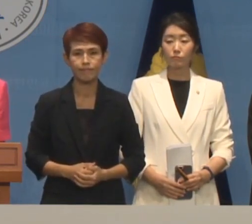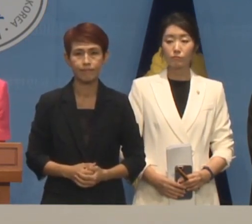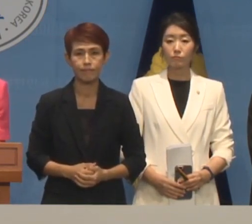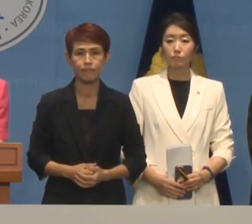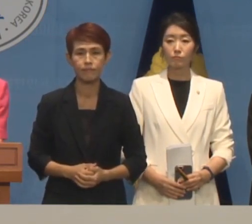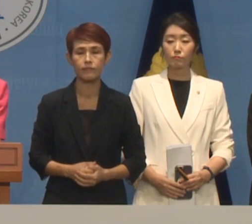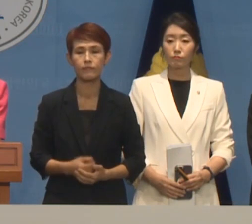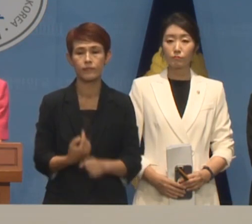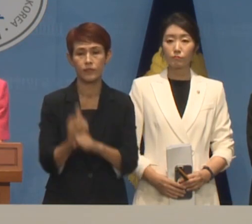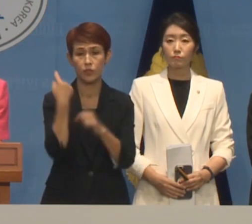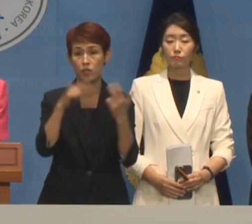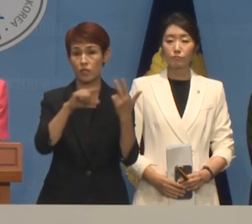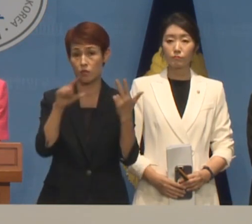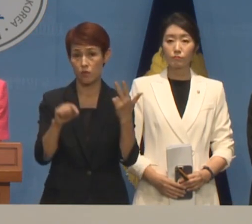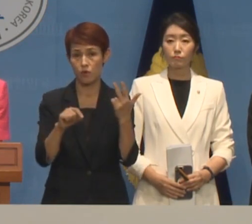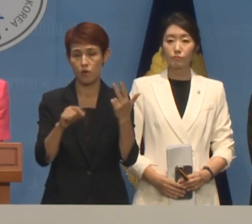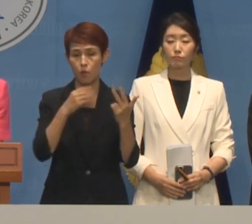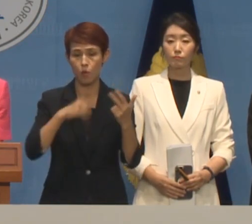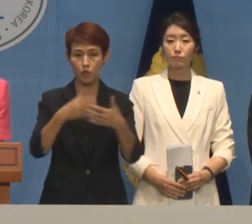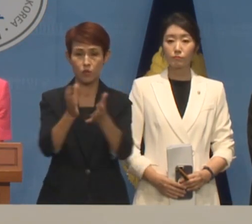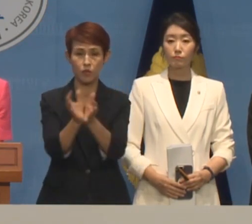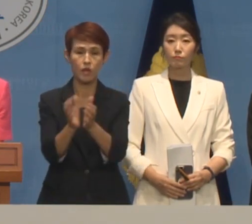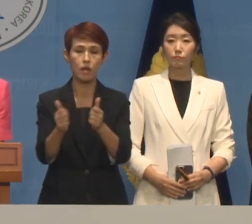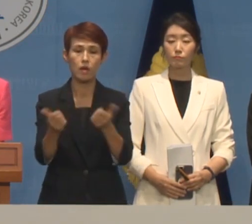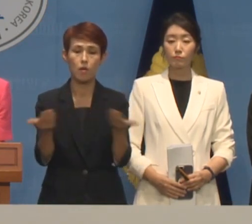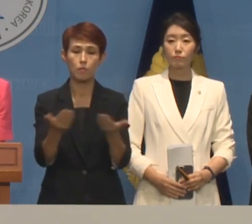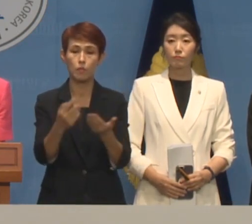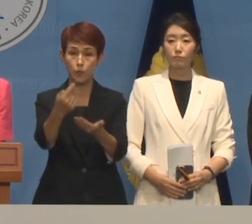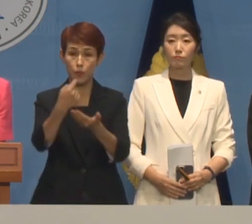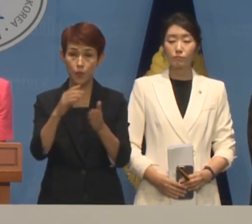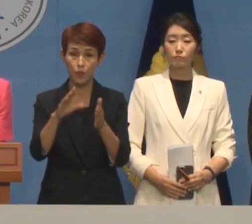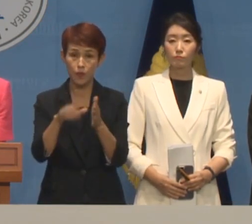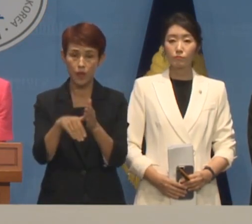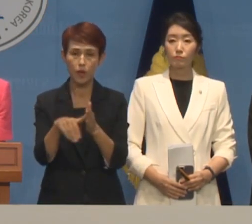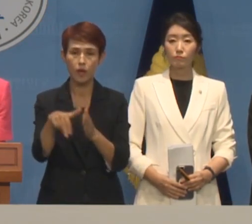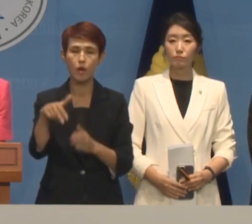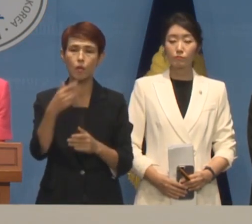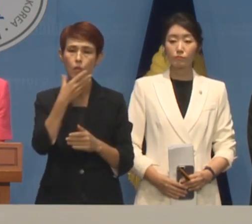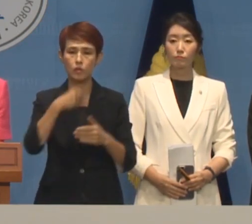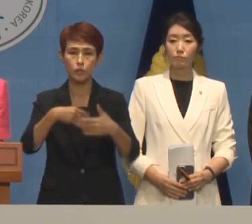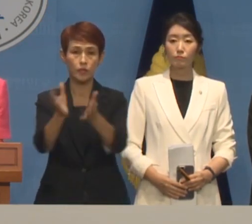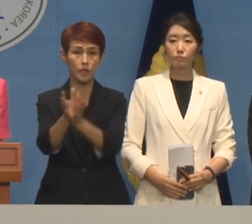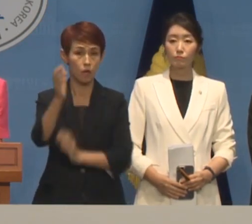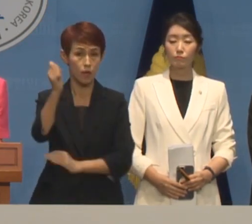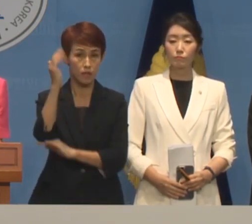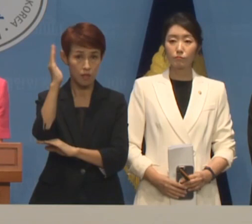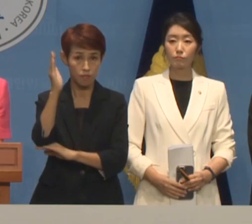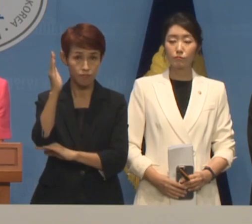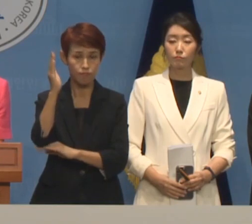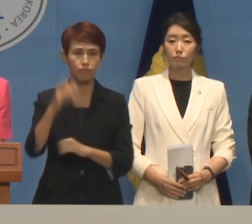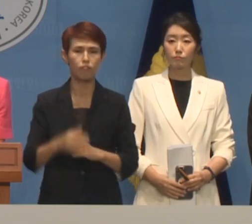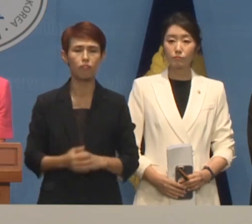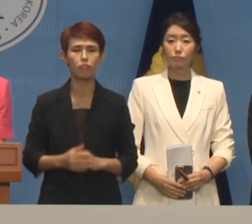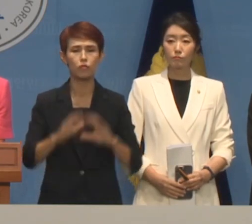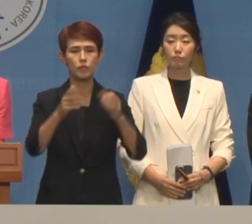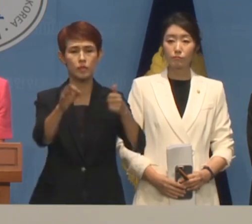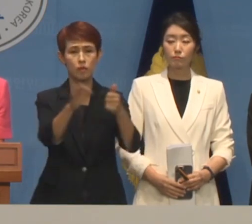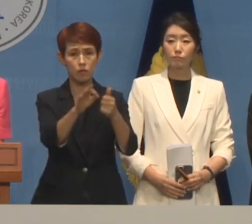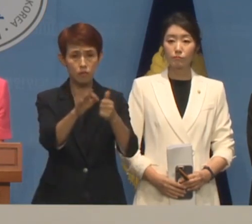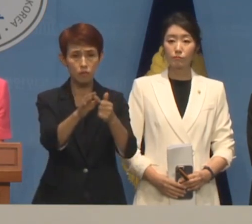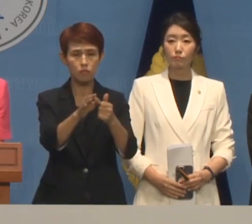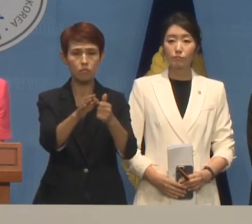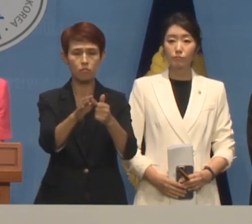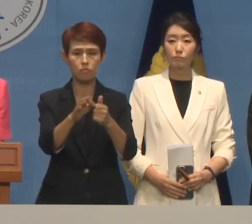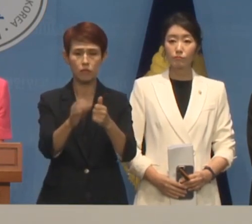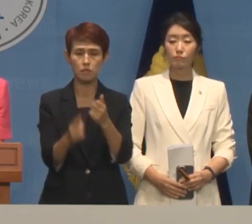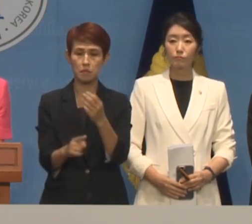지난 7월 보건복지위원회 업무보고 자리에서 조규홍 복지부 장관은 국민연금이 합병